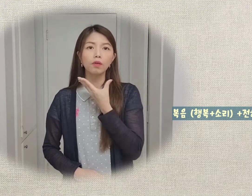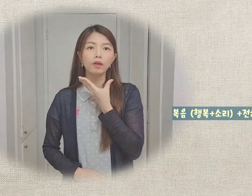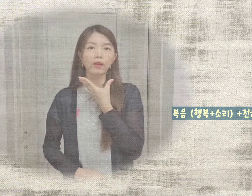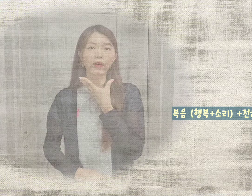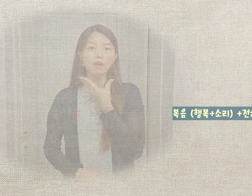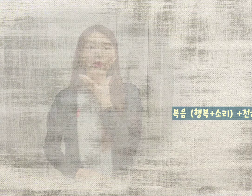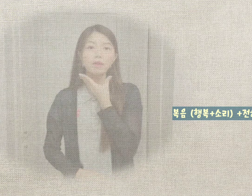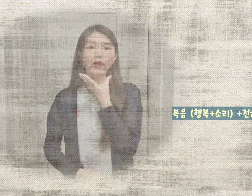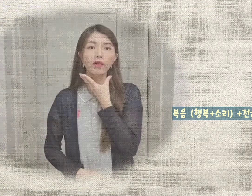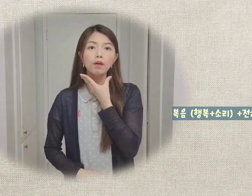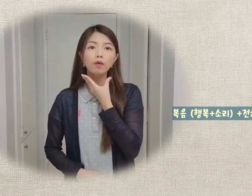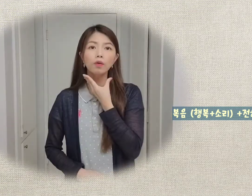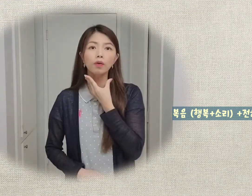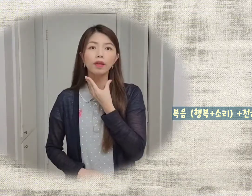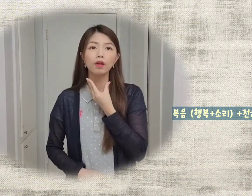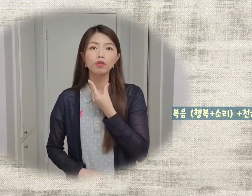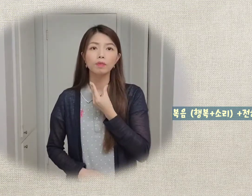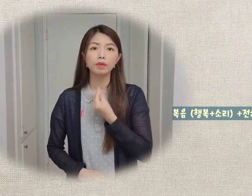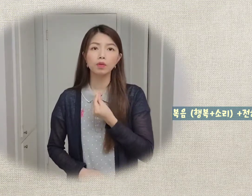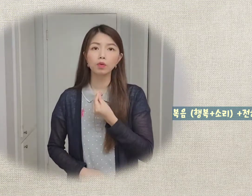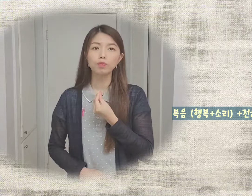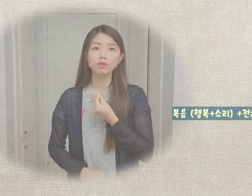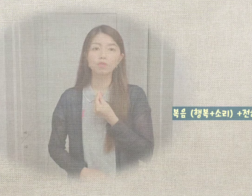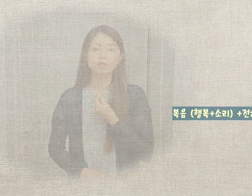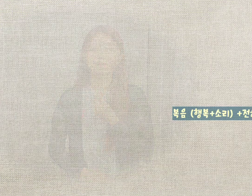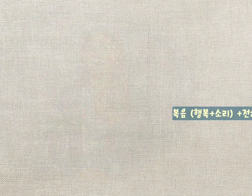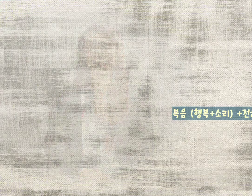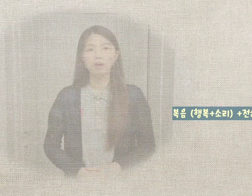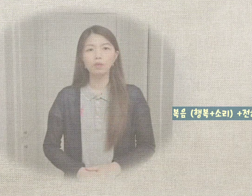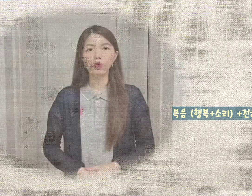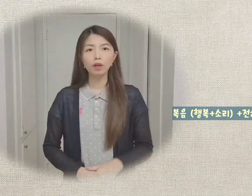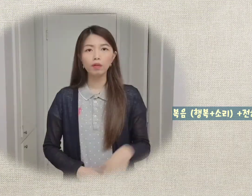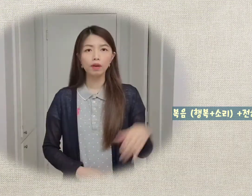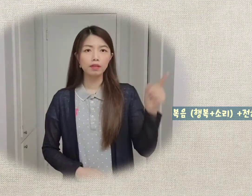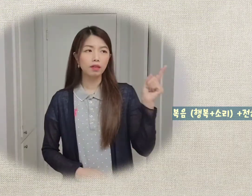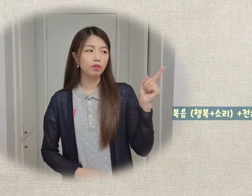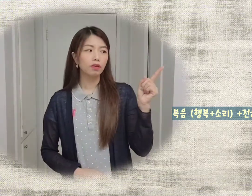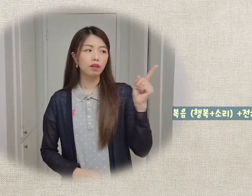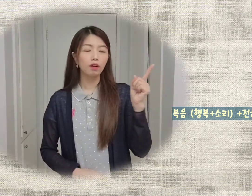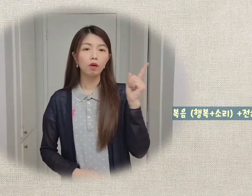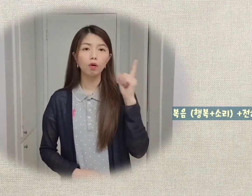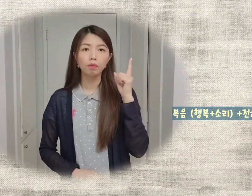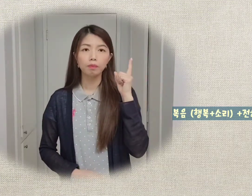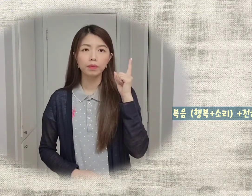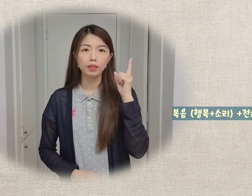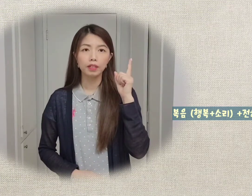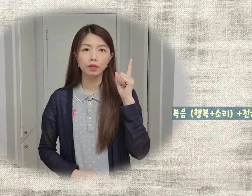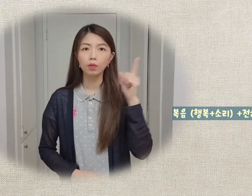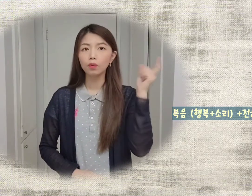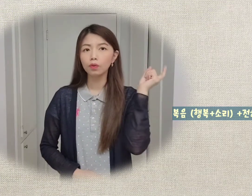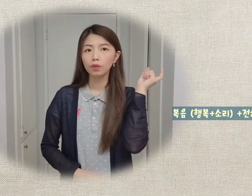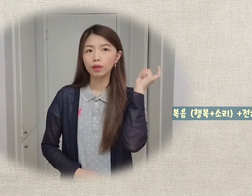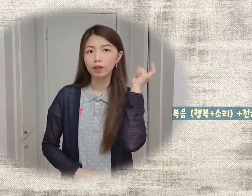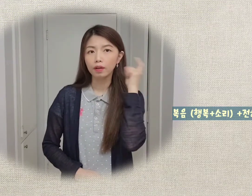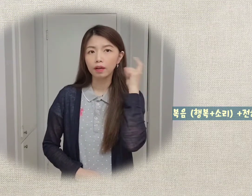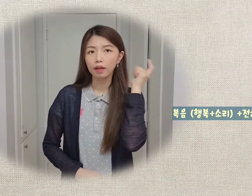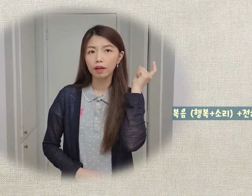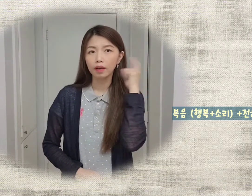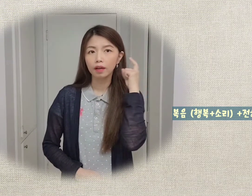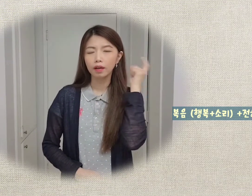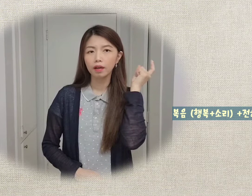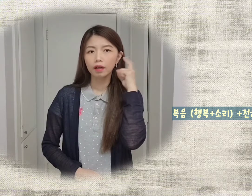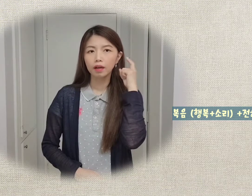손을 이렇게 밑에서 이렇게 내려주시면서 손을 붙여주시면 돼요. 소리라고 하는 뜻의 수어는요, 검지로 귀를